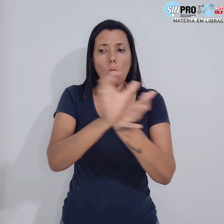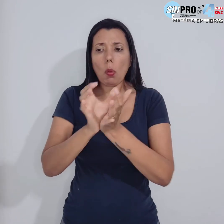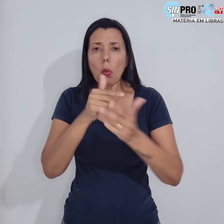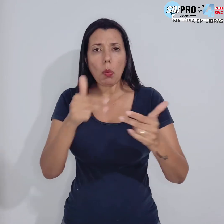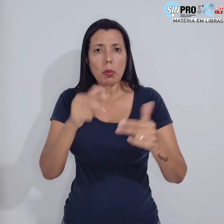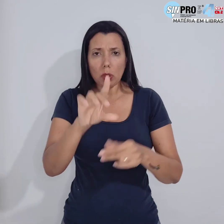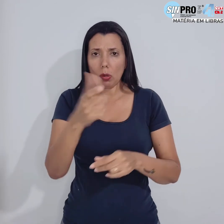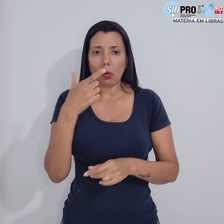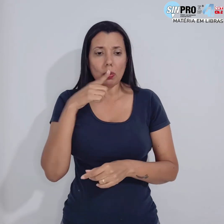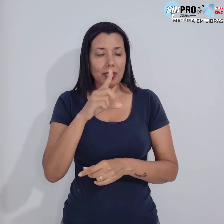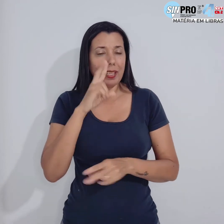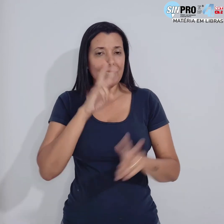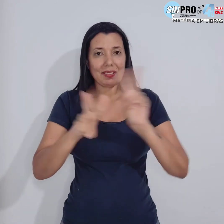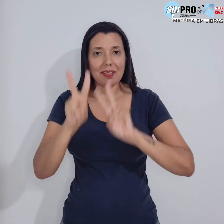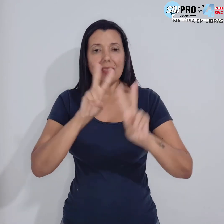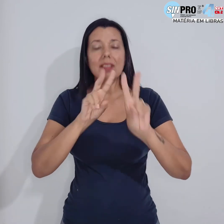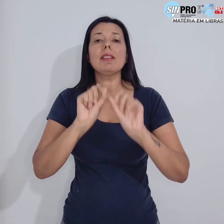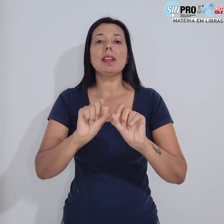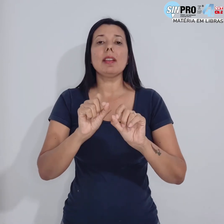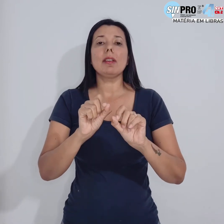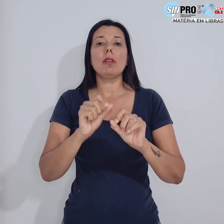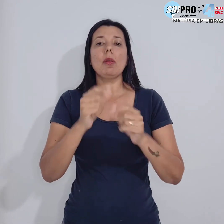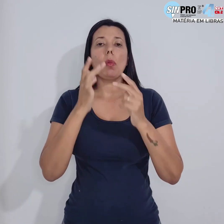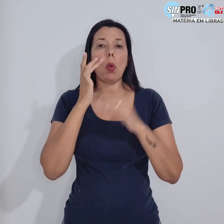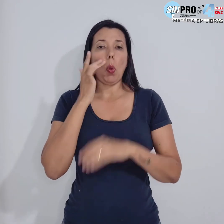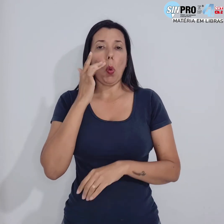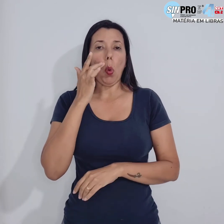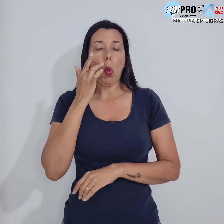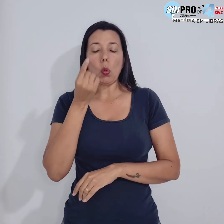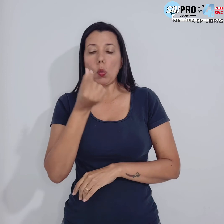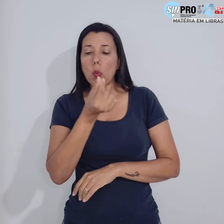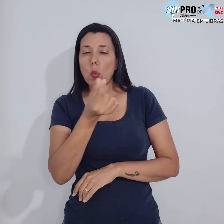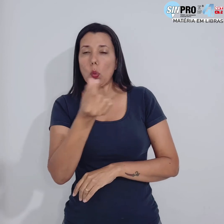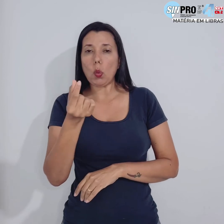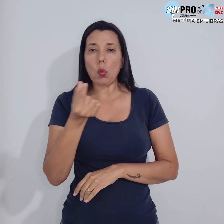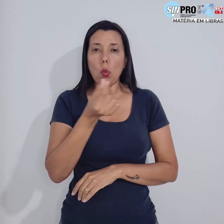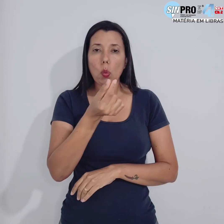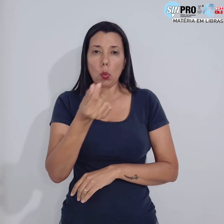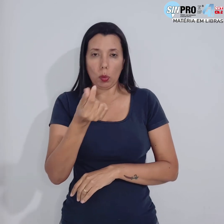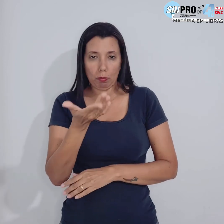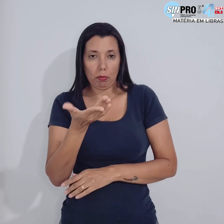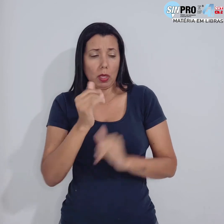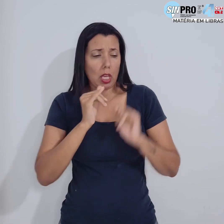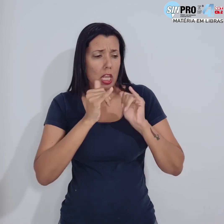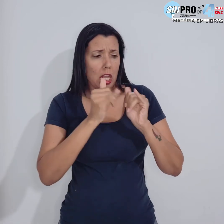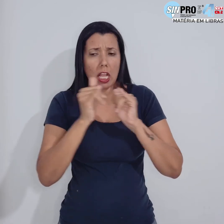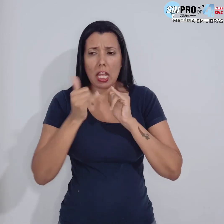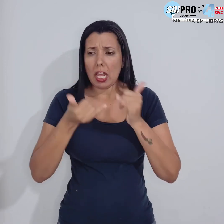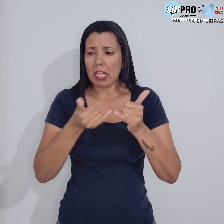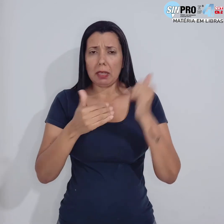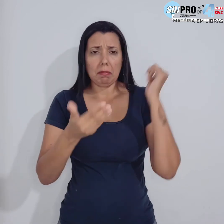É um processo que o governo não quer reconhecer. Todo mundo sabe que quando se fala em terras, fala-se